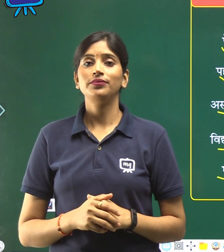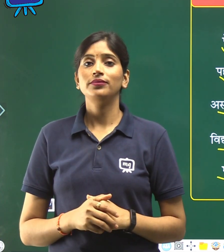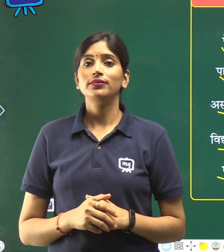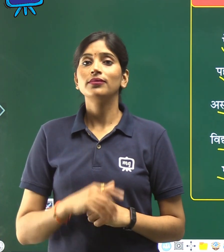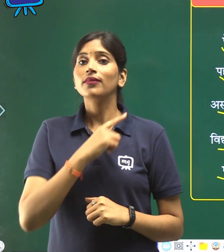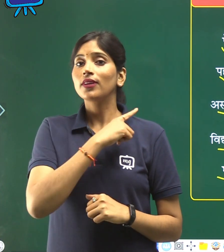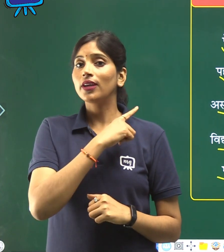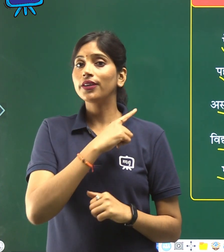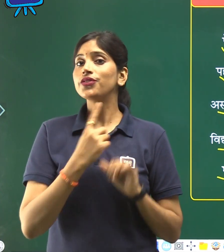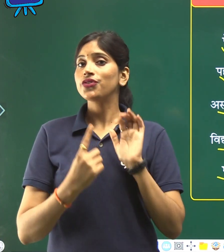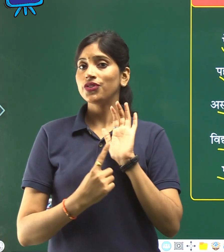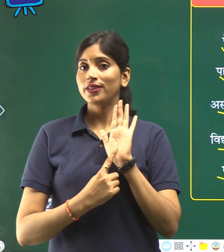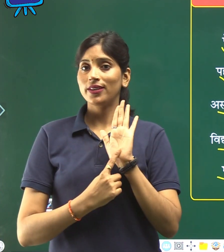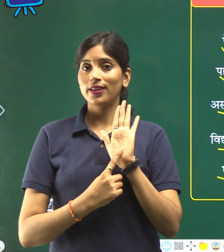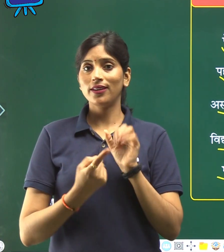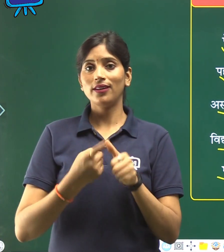इस चिन्ह का